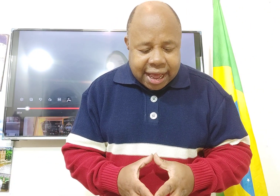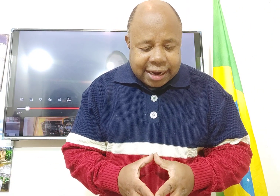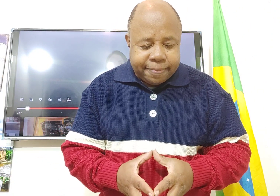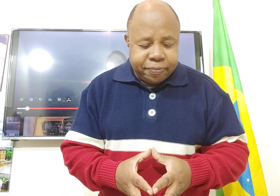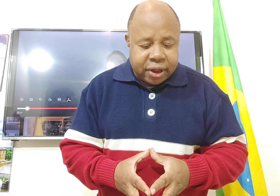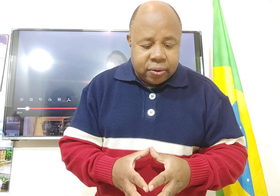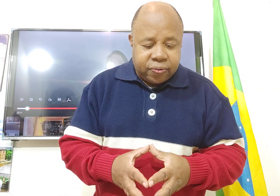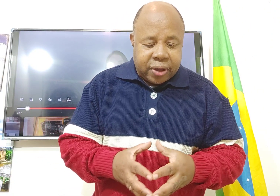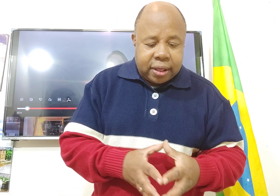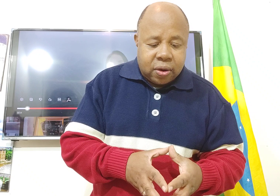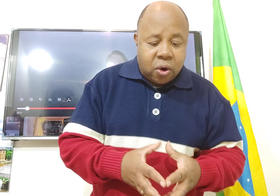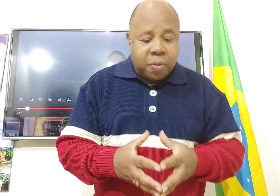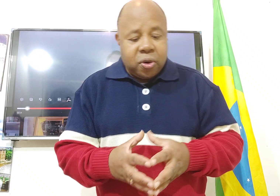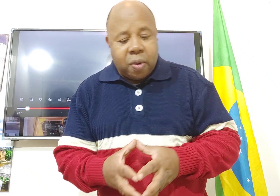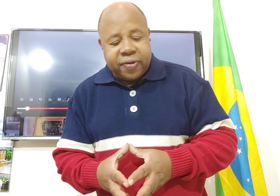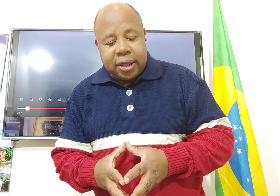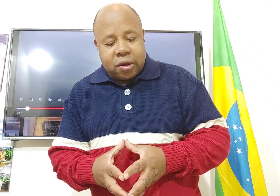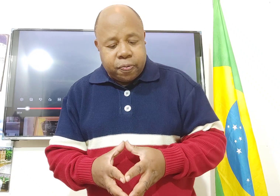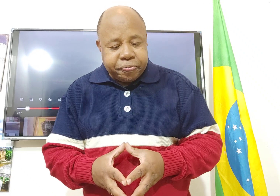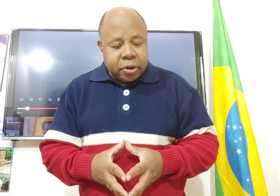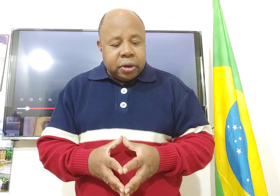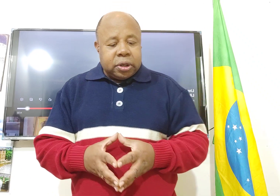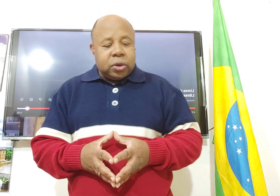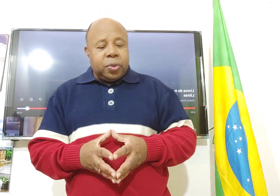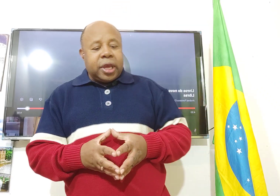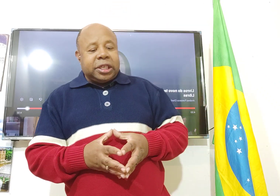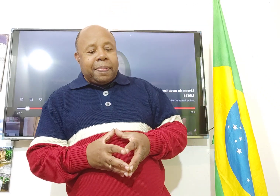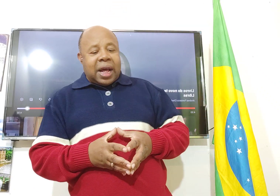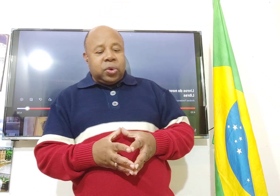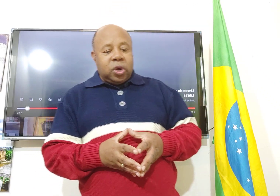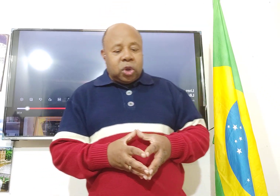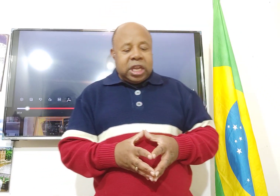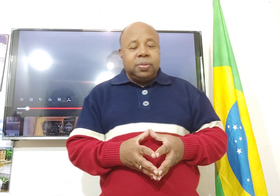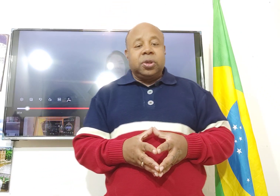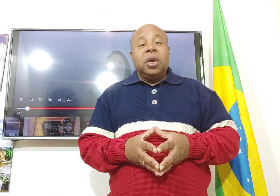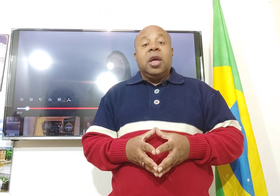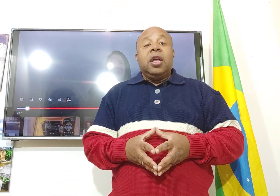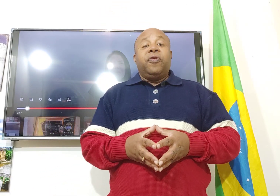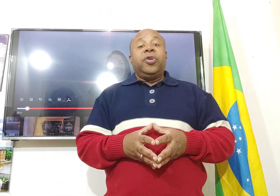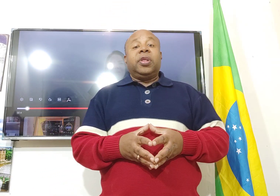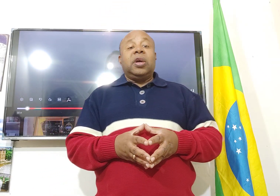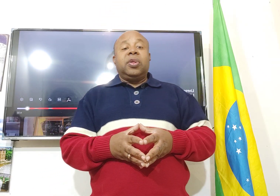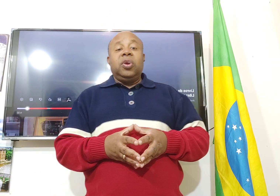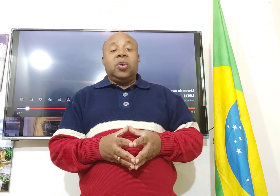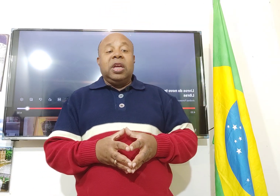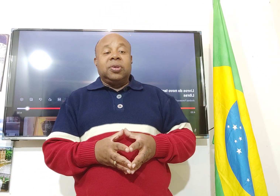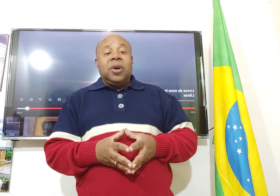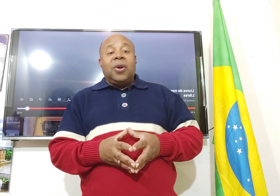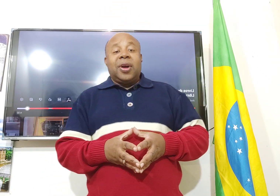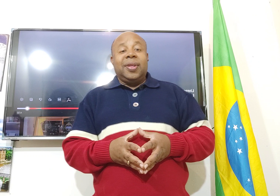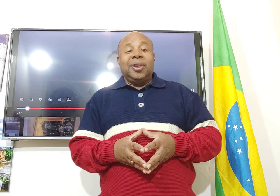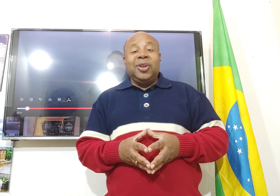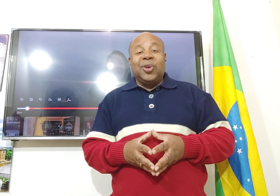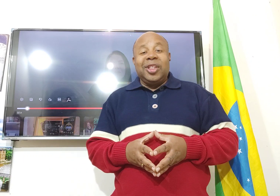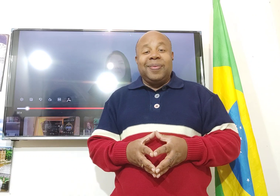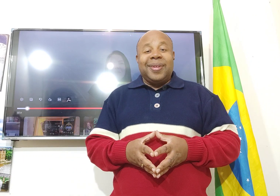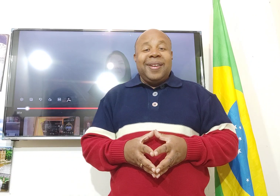nada. O fariseu o homem fariseu. Que é chamado Nicodemos. Eu fiz o sinal de Nicodemos. Qual que é o sinal de Nicodemos? Vamos